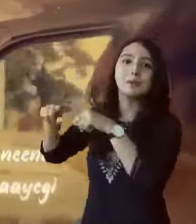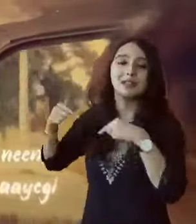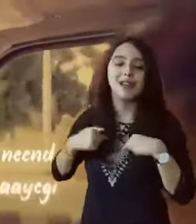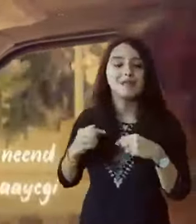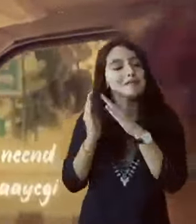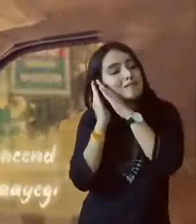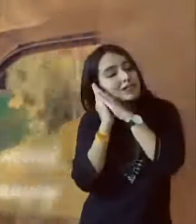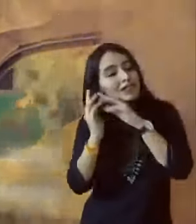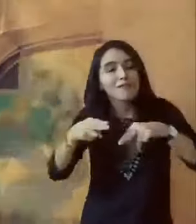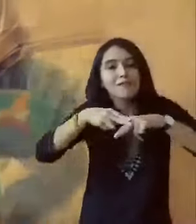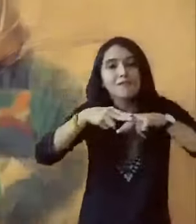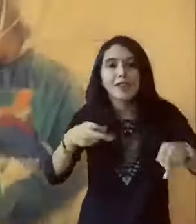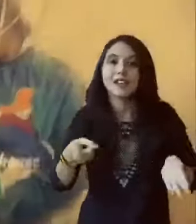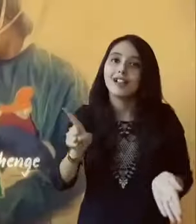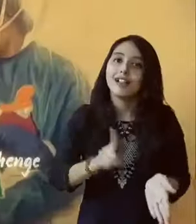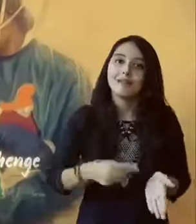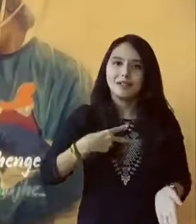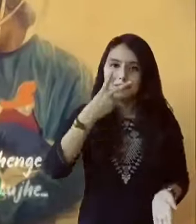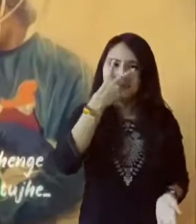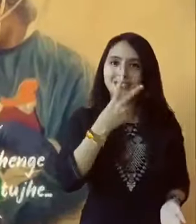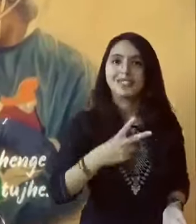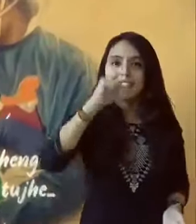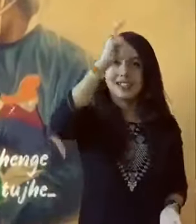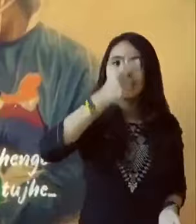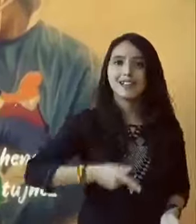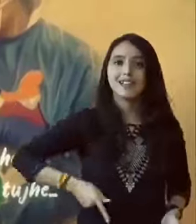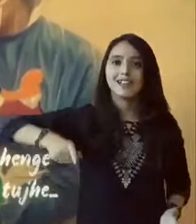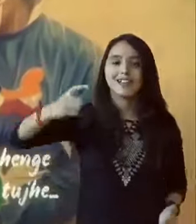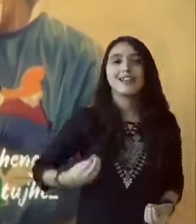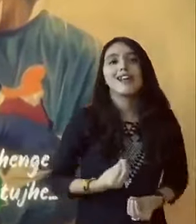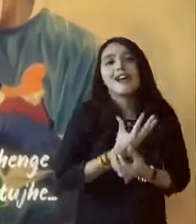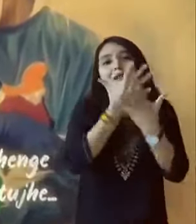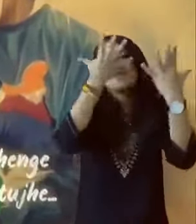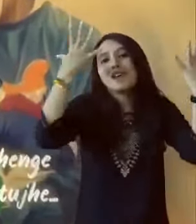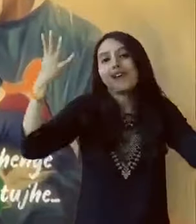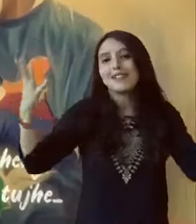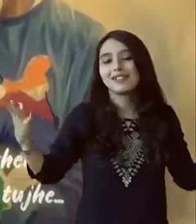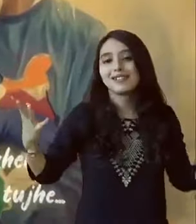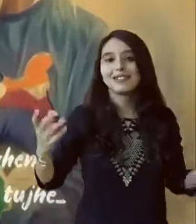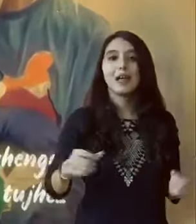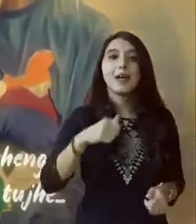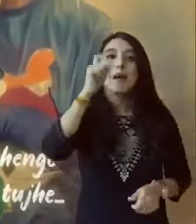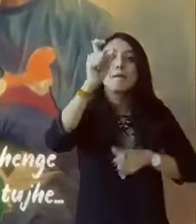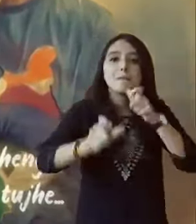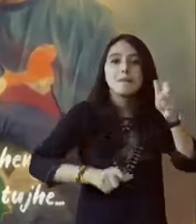उसी दिन आएगी जब देखेंगे आबाद तुझे